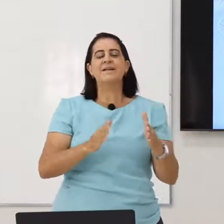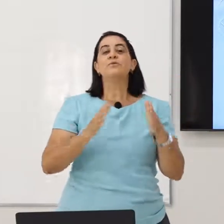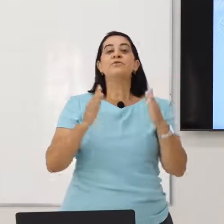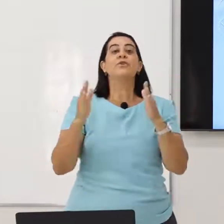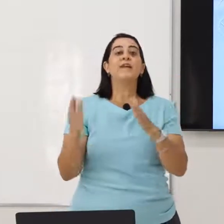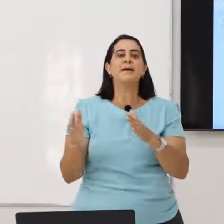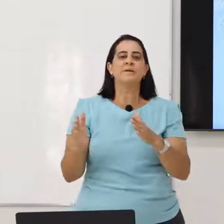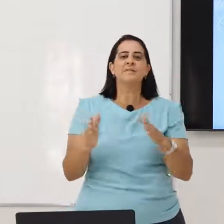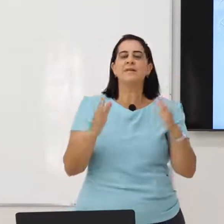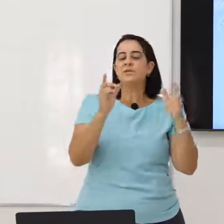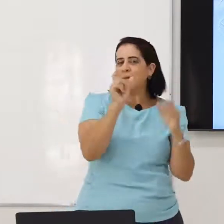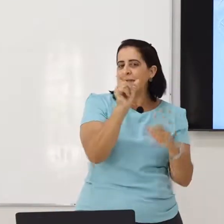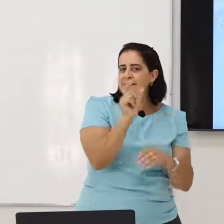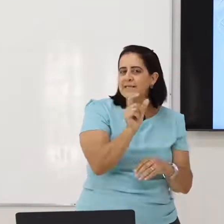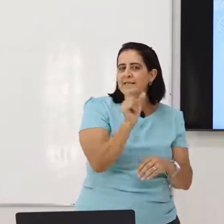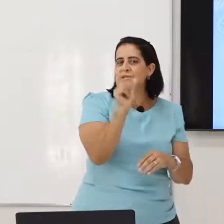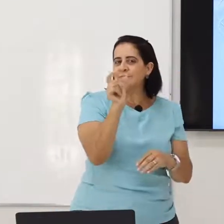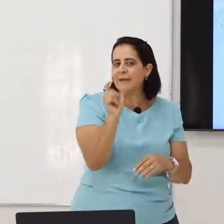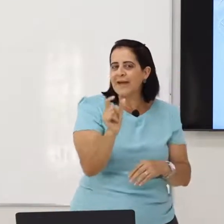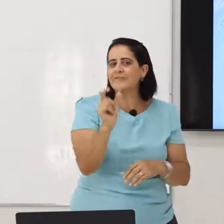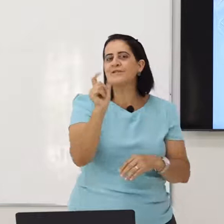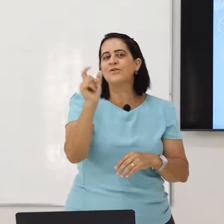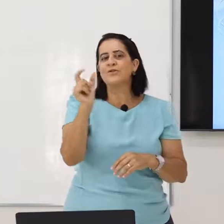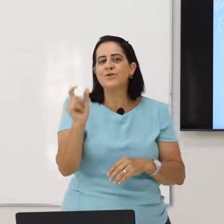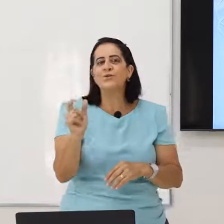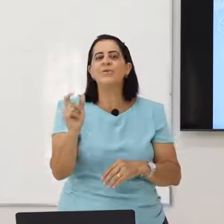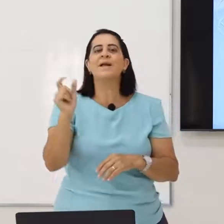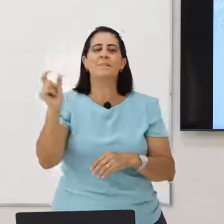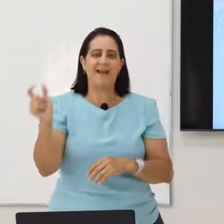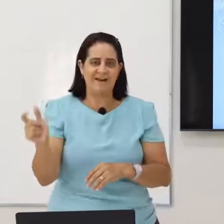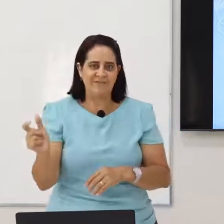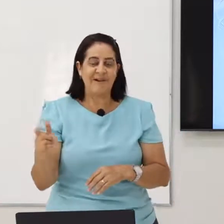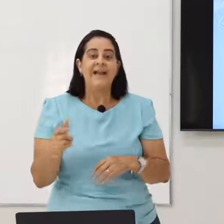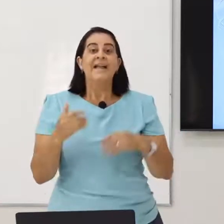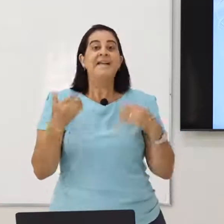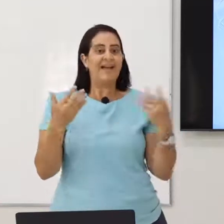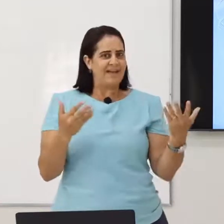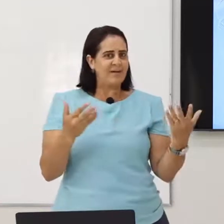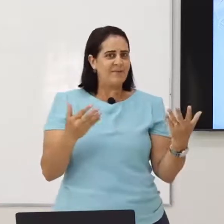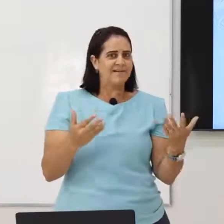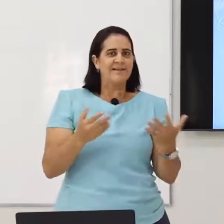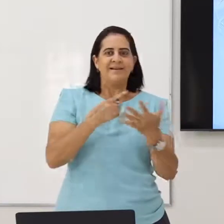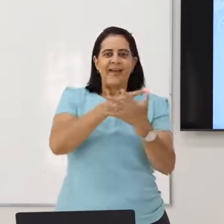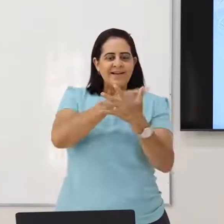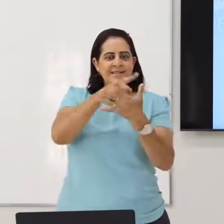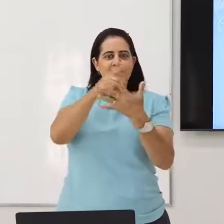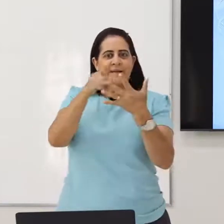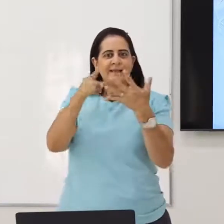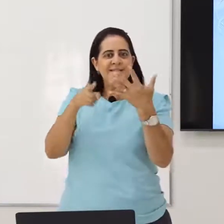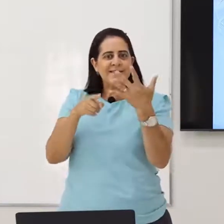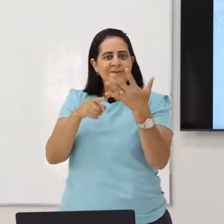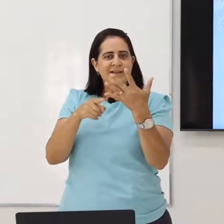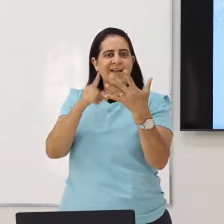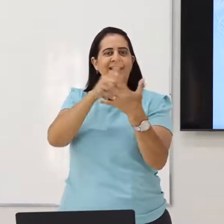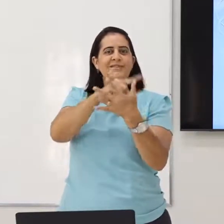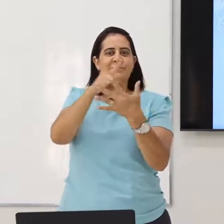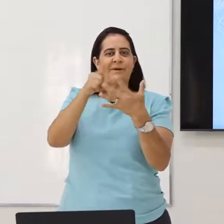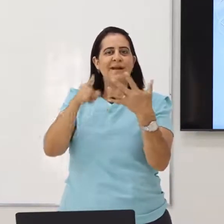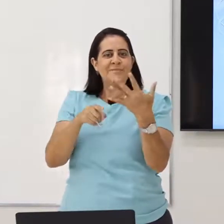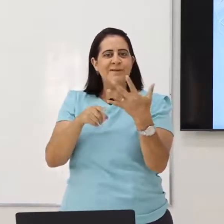dos fonemas, que os pedacinhos das palavras constituem a palavra. Na Libras, esses pedacinhos aqui dos parâmetros,